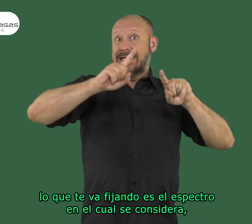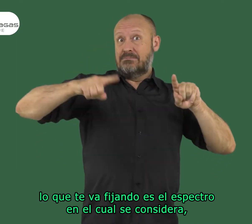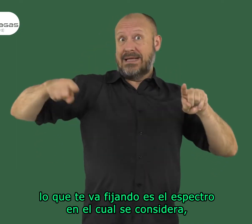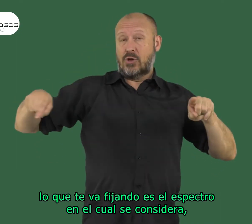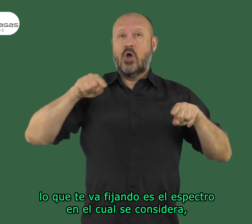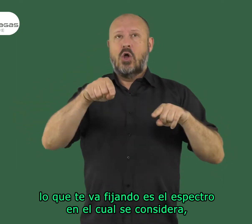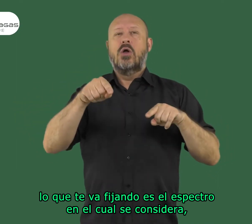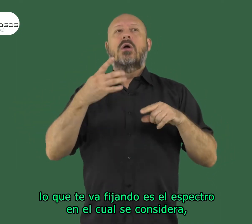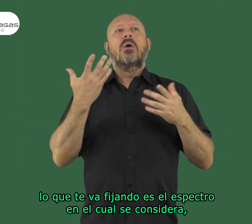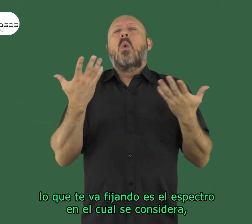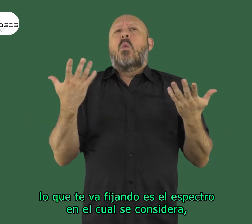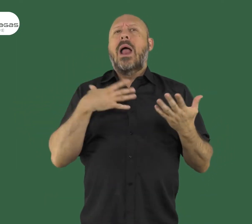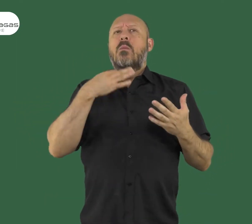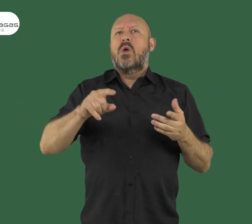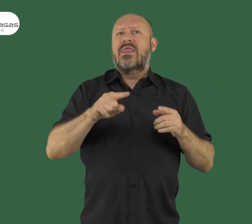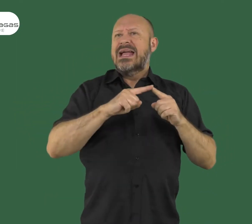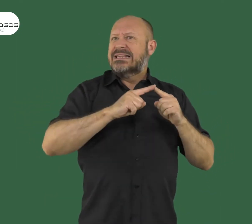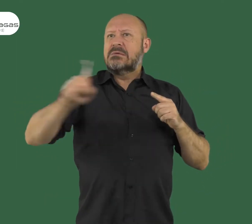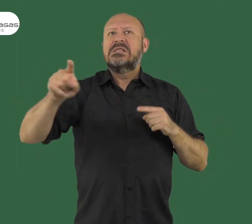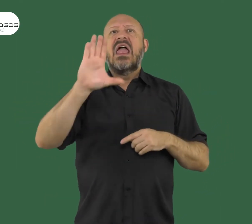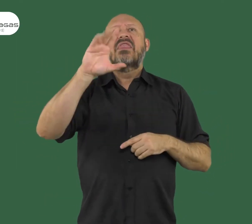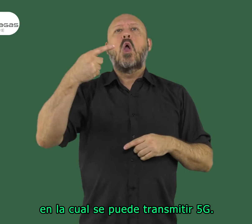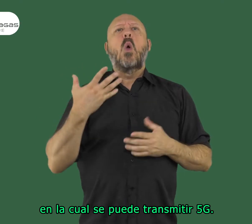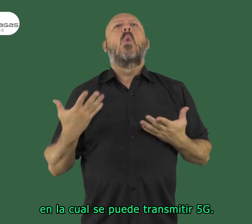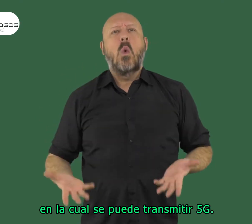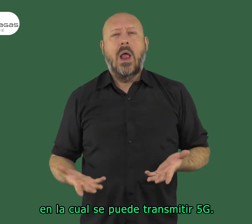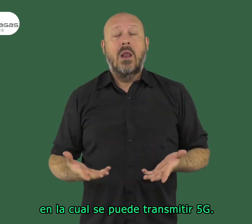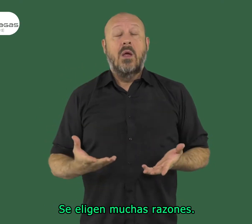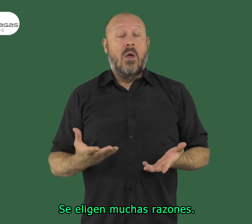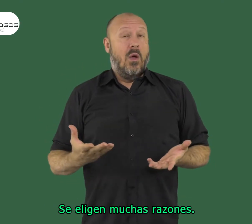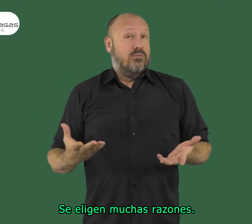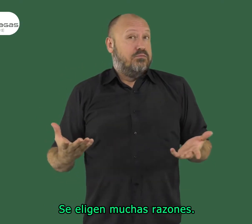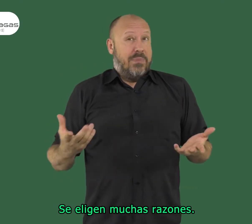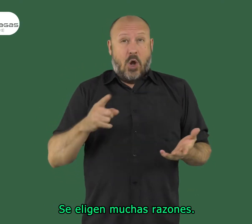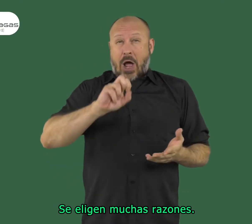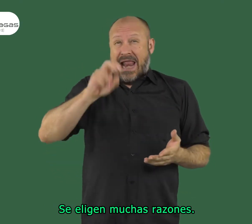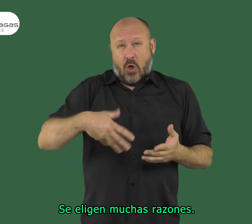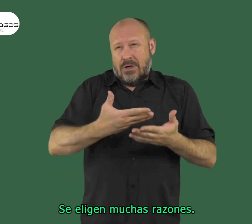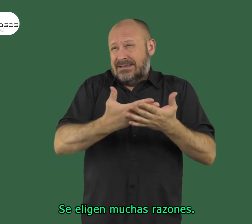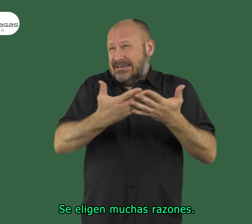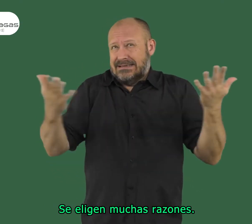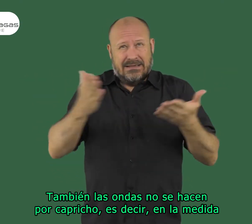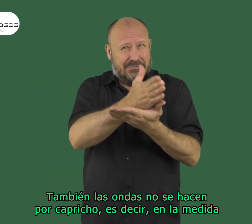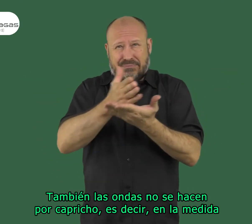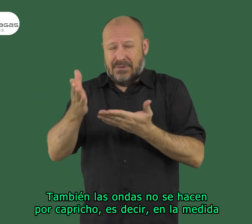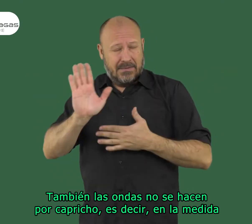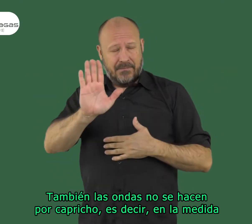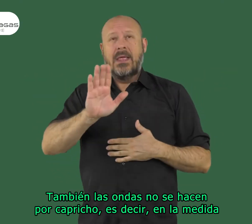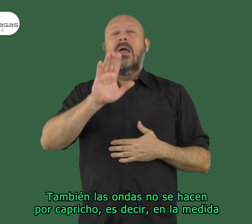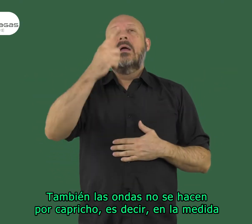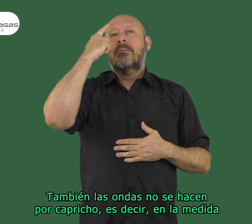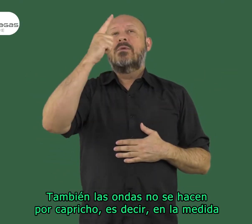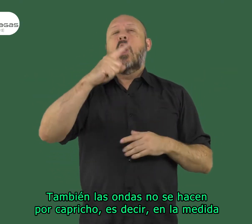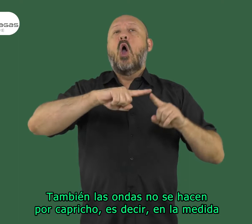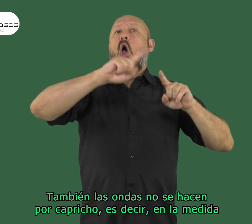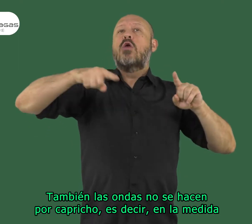el espectro en el cual se considera cuál se puede transmitir 5G. Se eligen muchas razones. También las